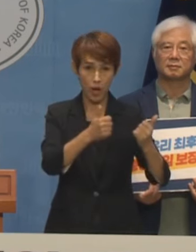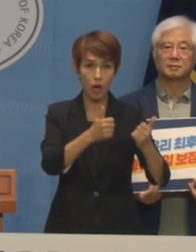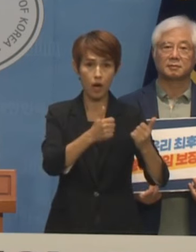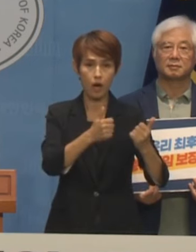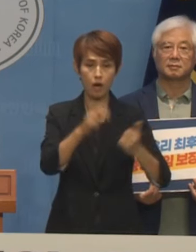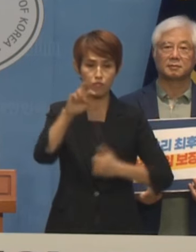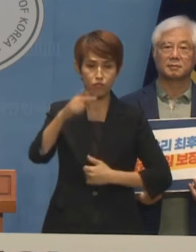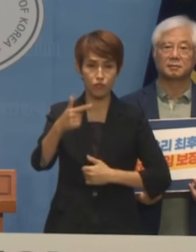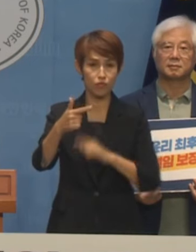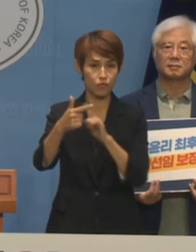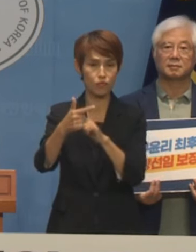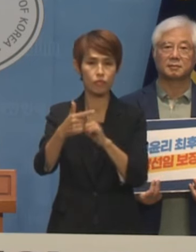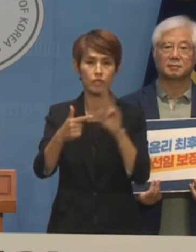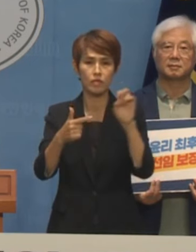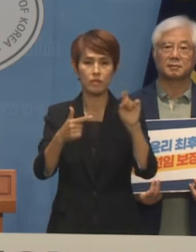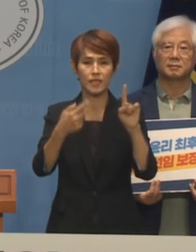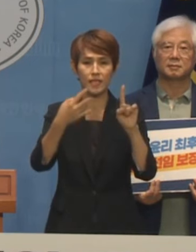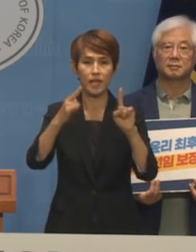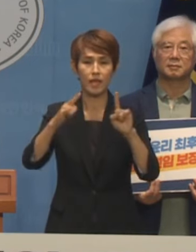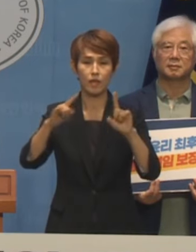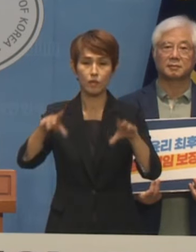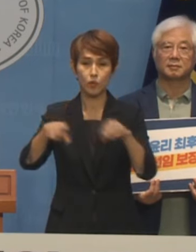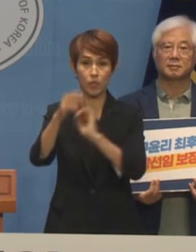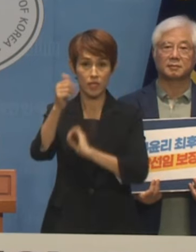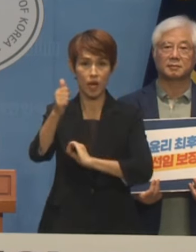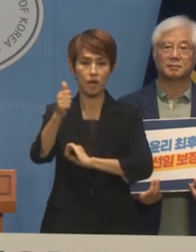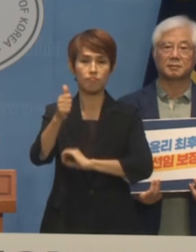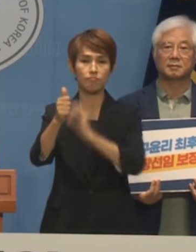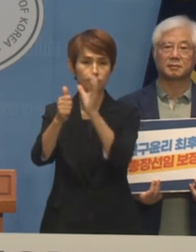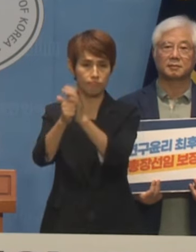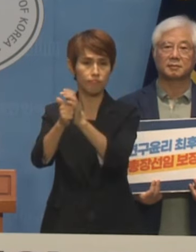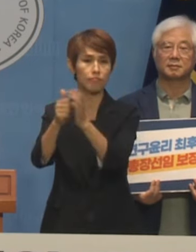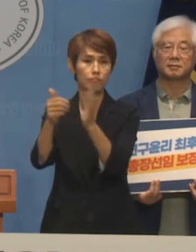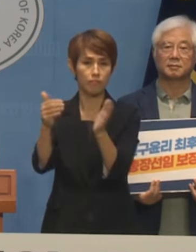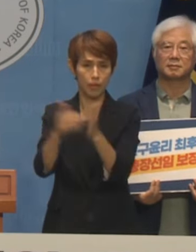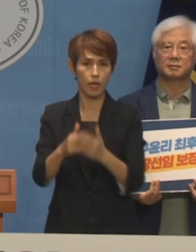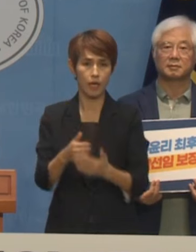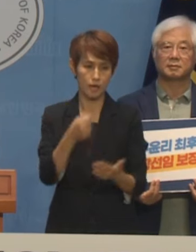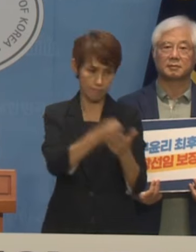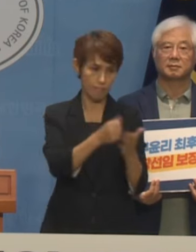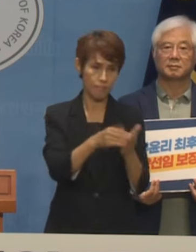문시연 후보자를 21대 총장으로 선임 의결한 바 있습니다.